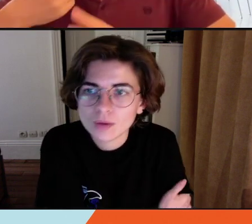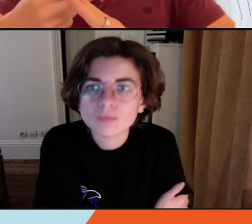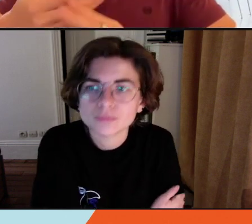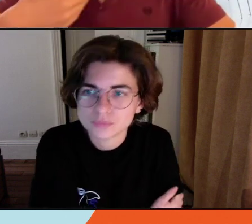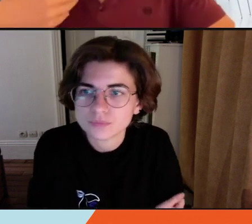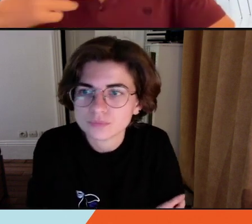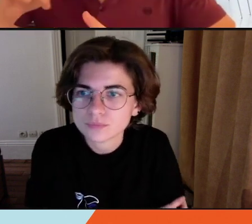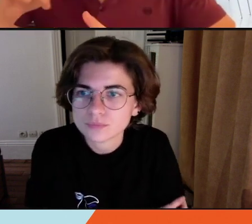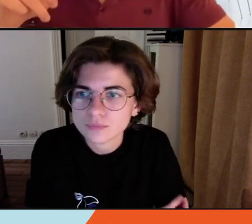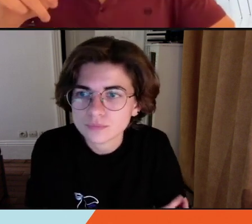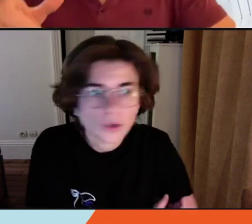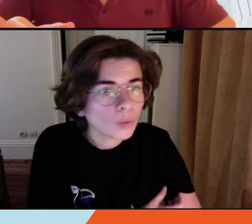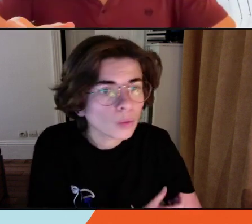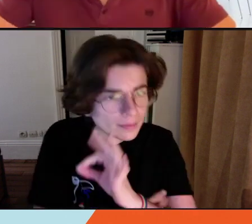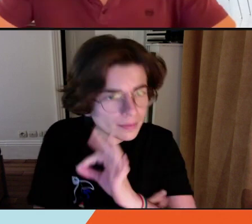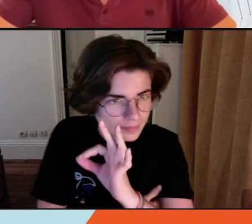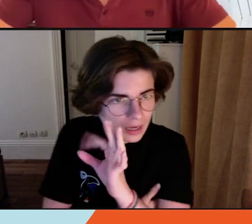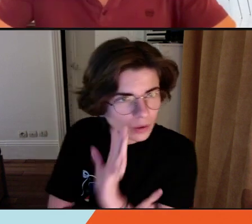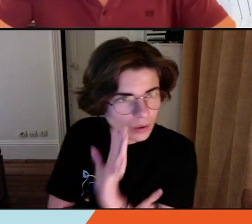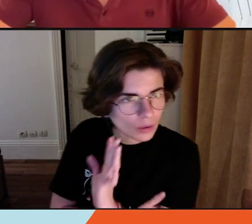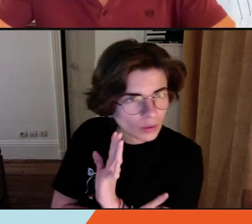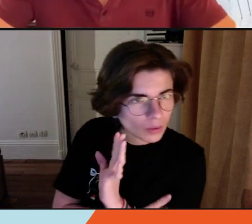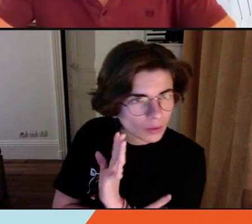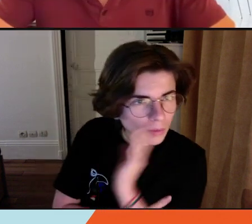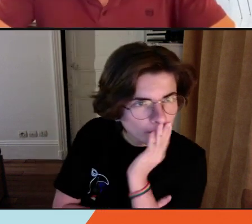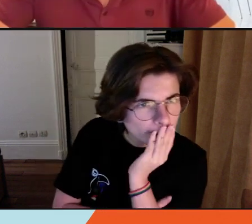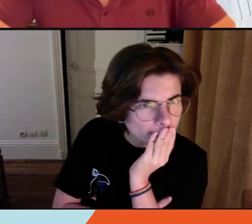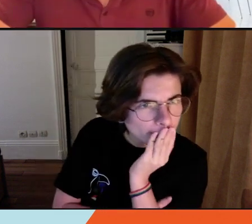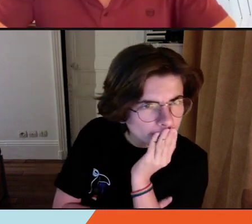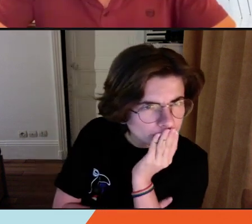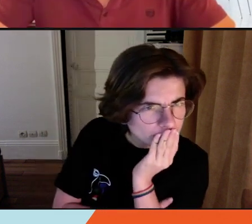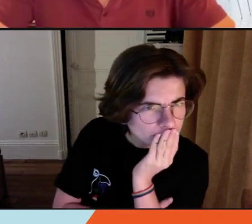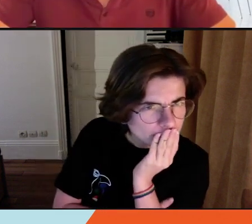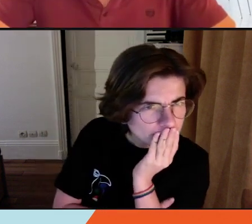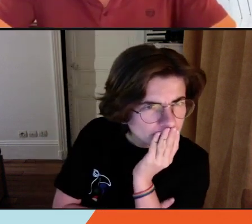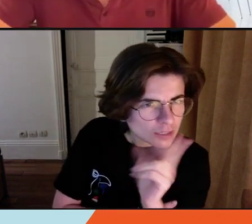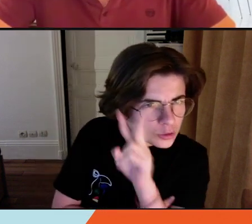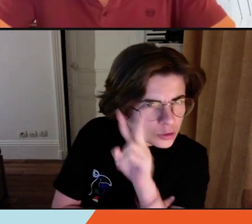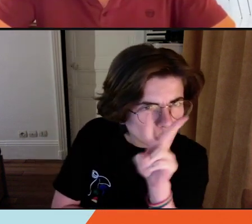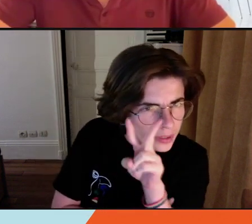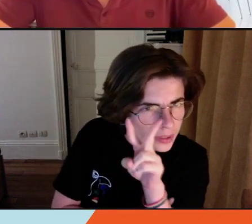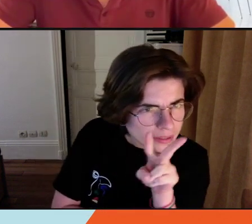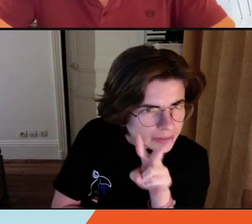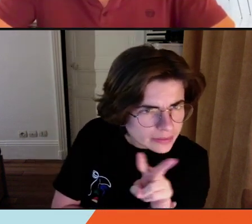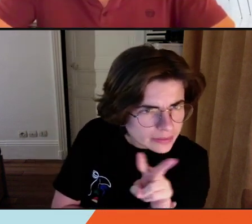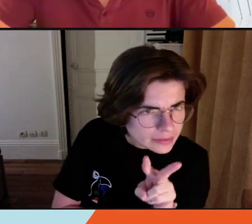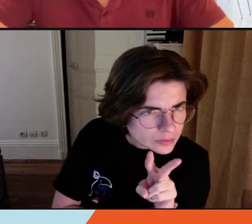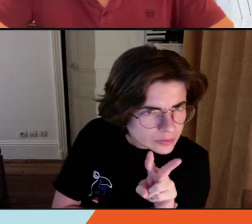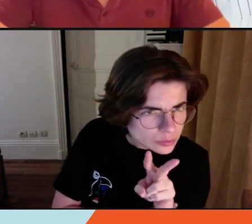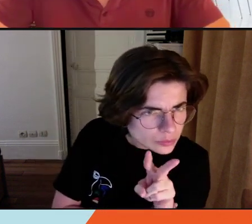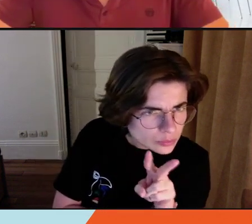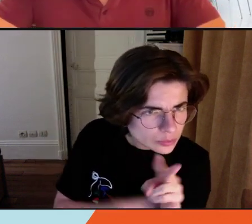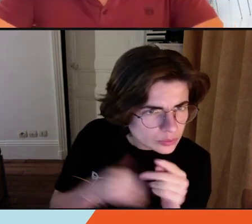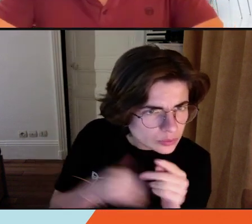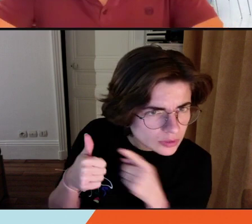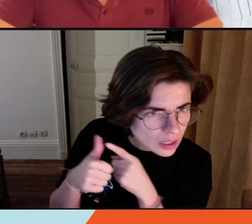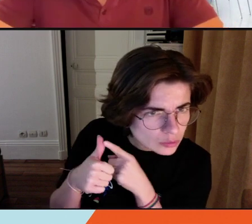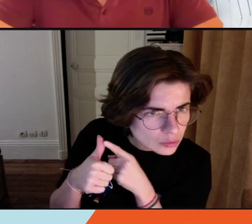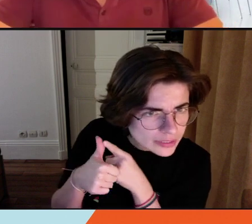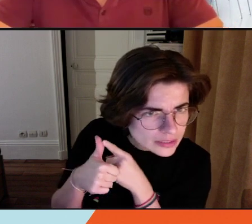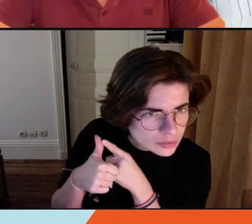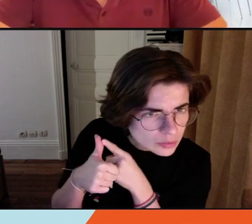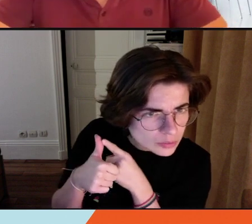dernières questions. Ouais, alors, je lis. Il y a une